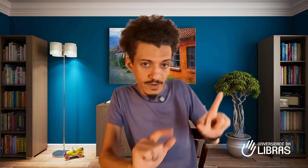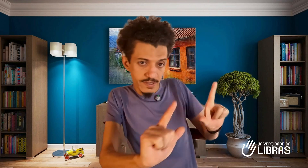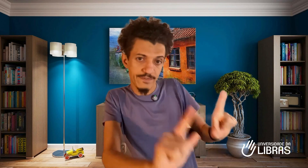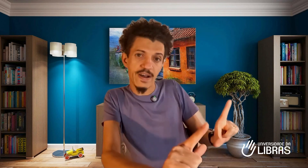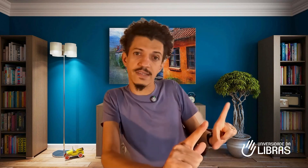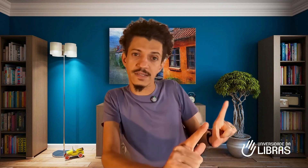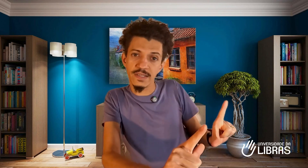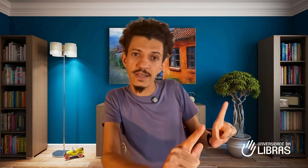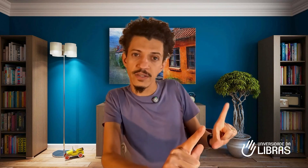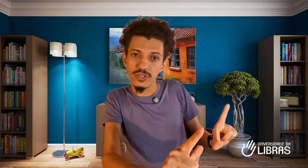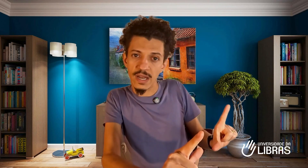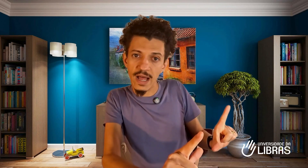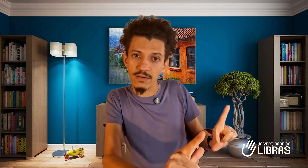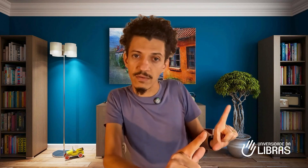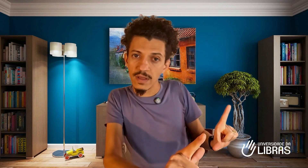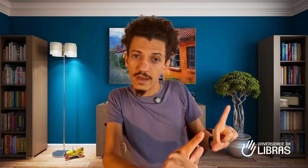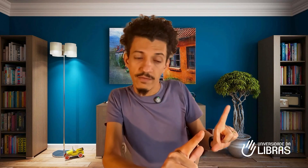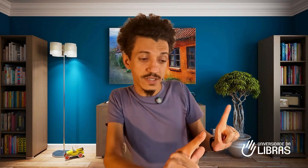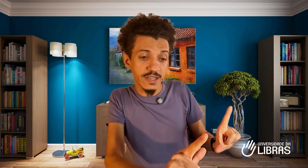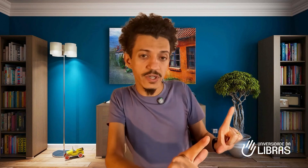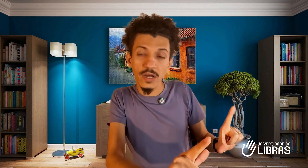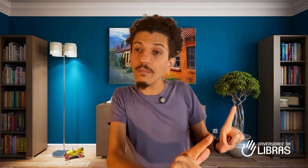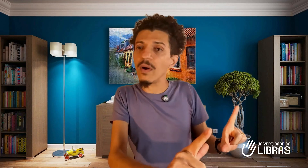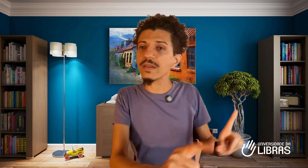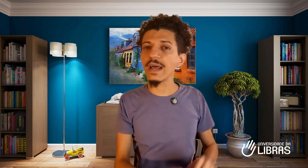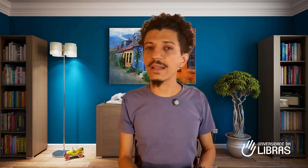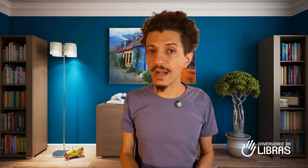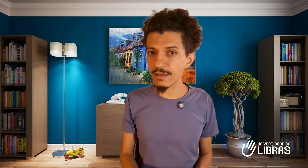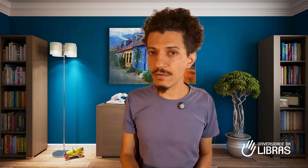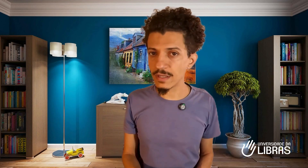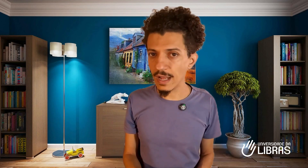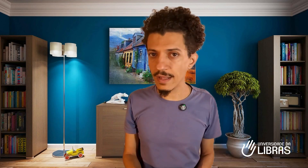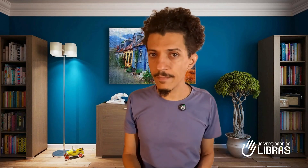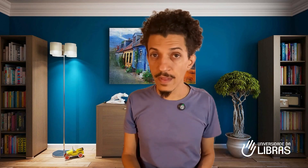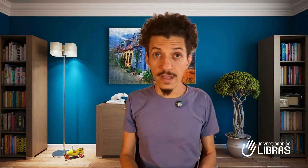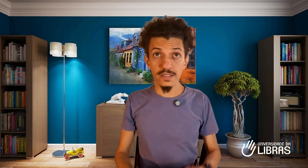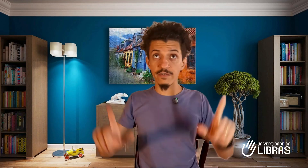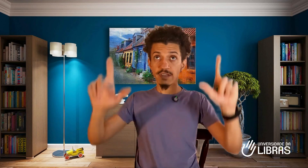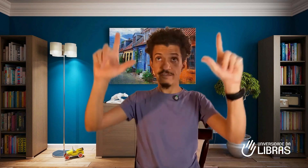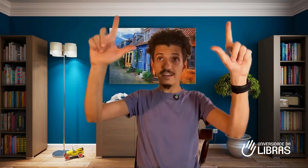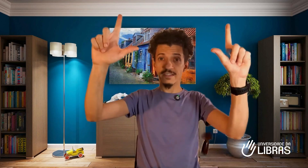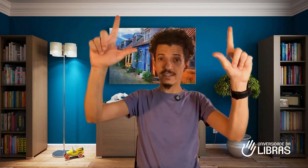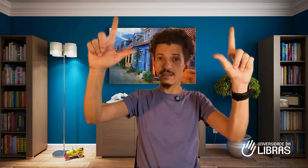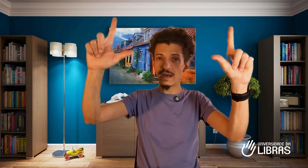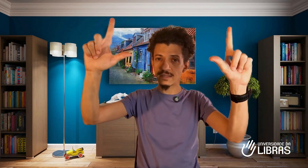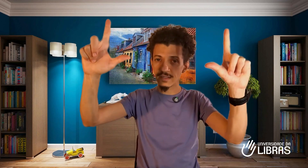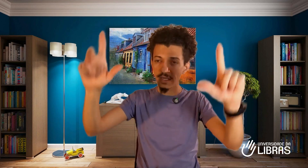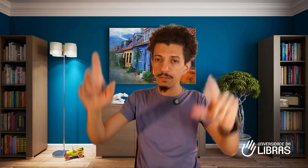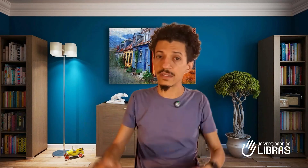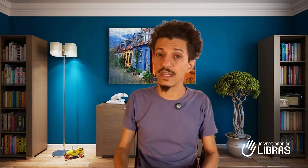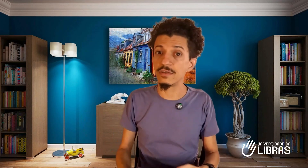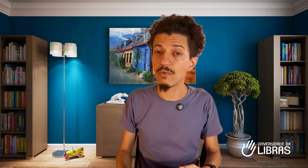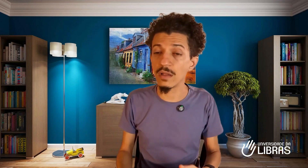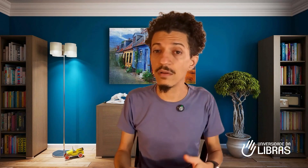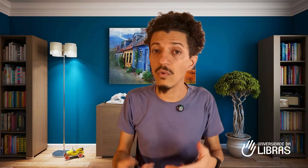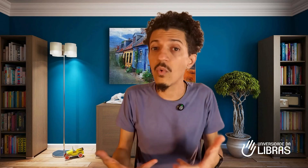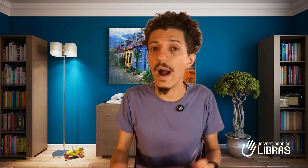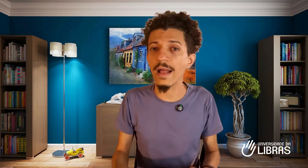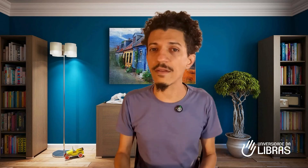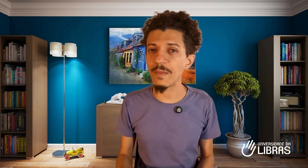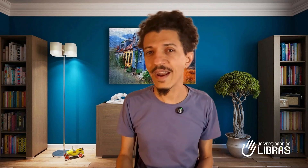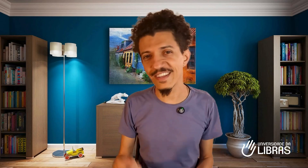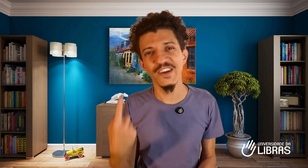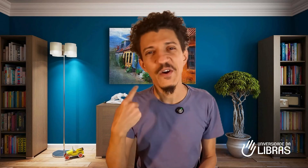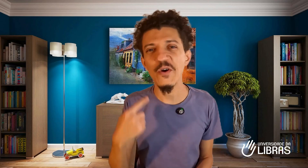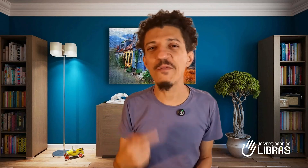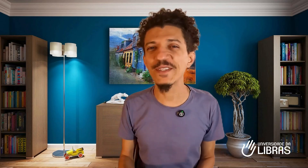Se você faz assim, de lado, você está indicando um porta-retrato que está ali. Se você faz assim mais acima, você está indicando um quadro